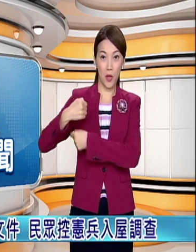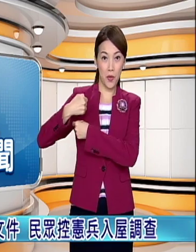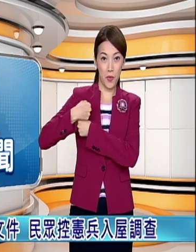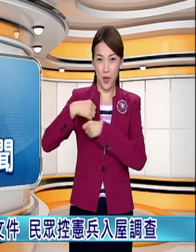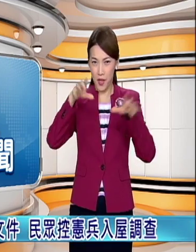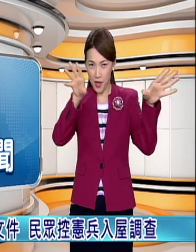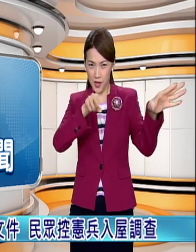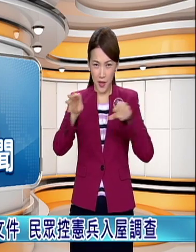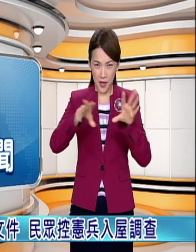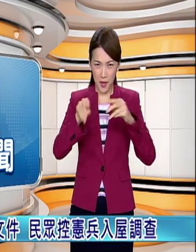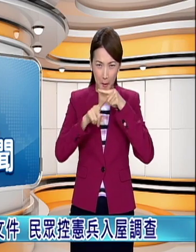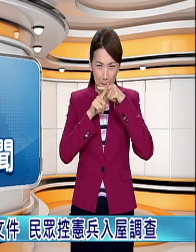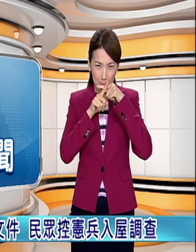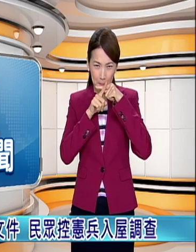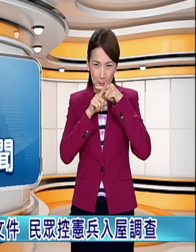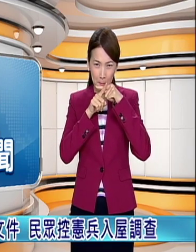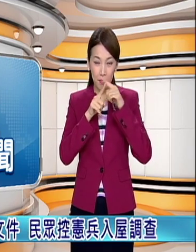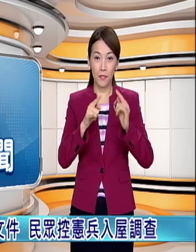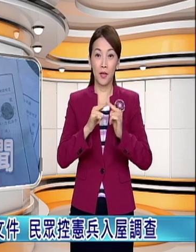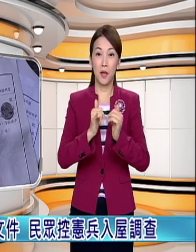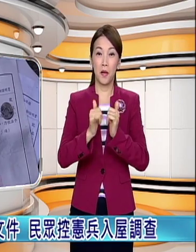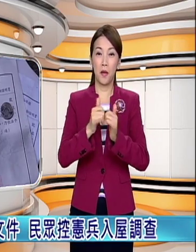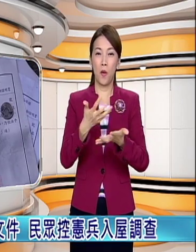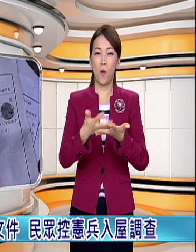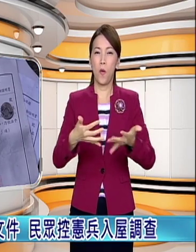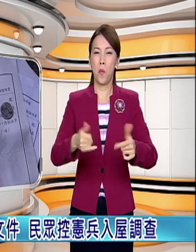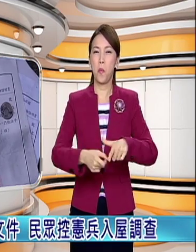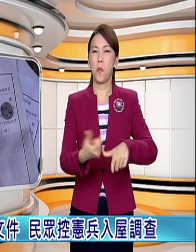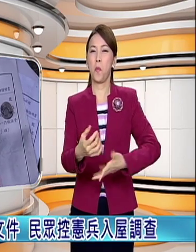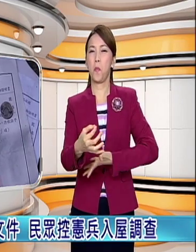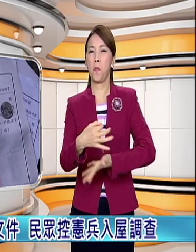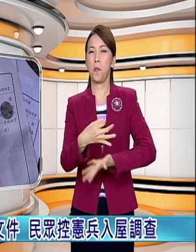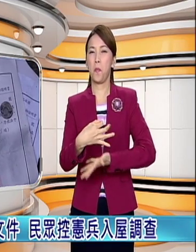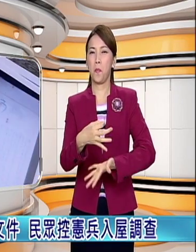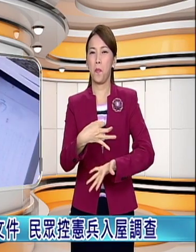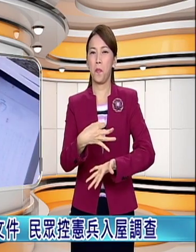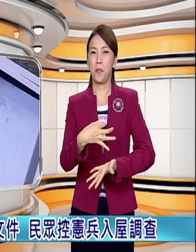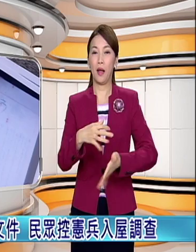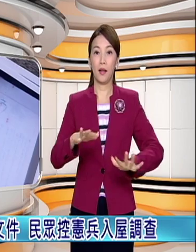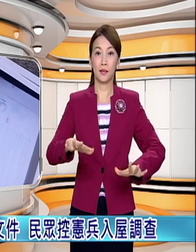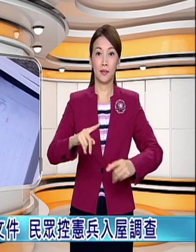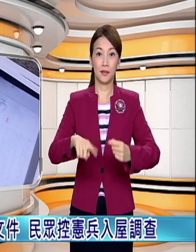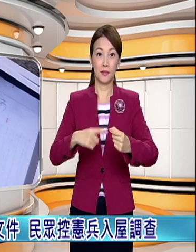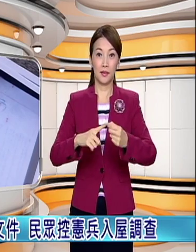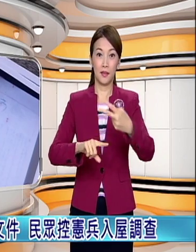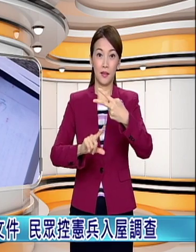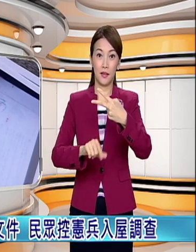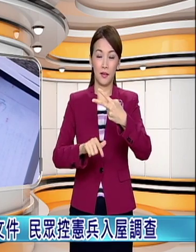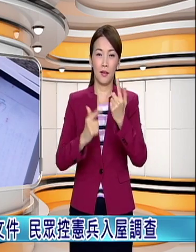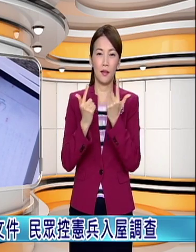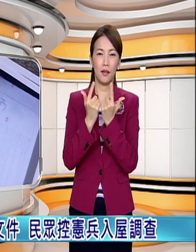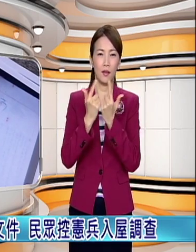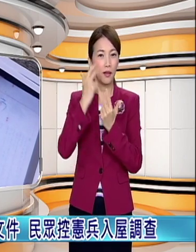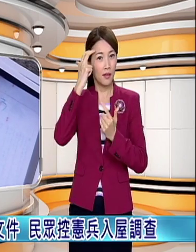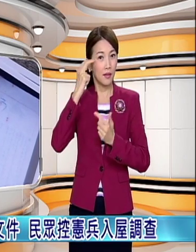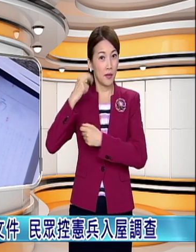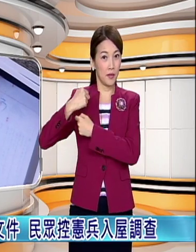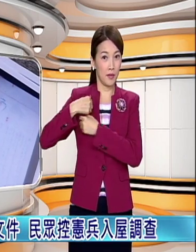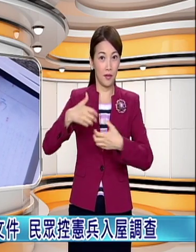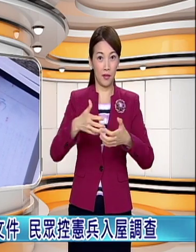台北宪兵兵队被指控违法办案。今年二月调查网络贩售军方文件案时，